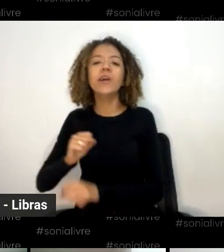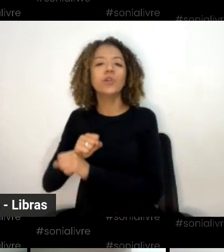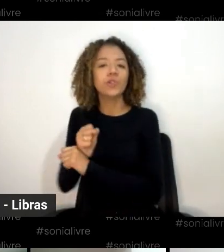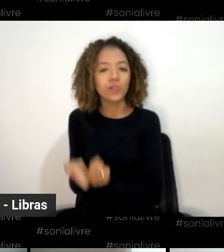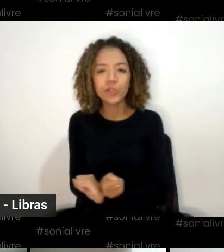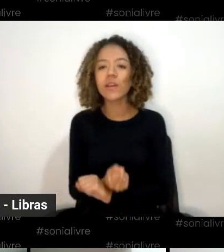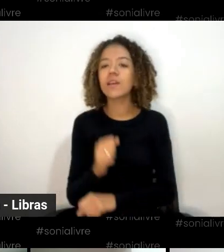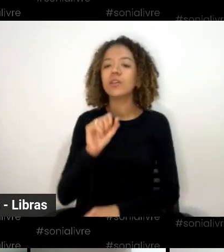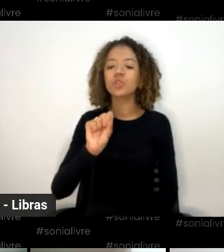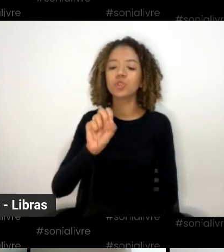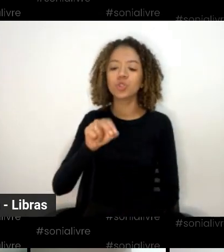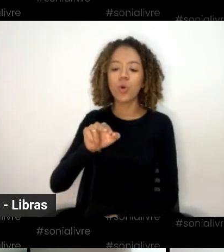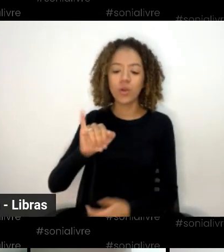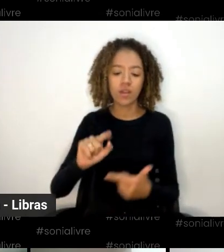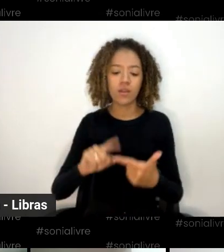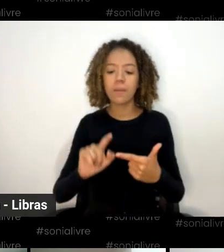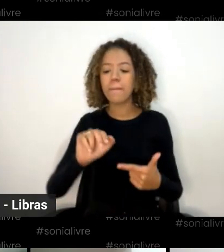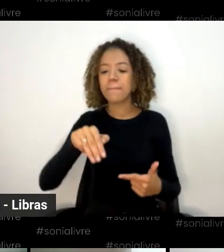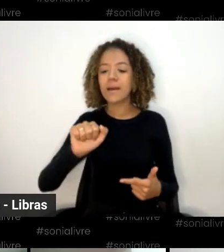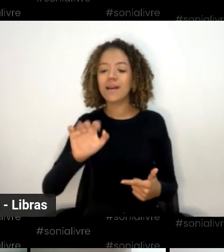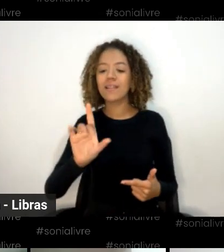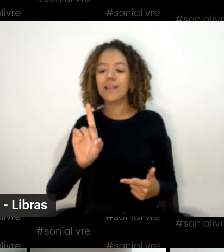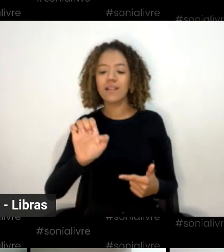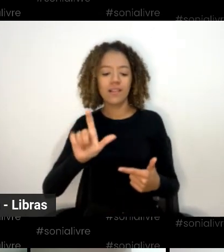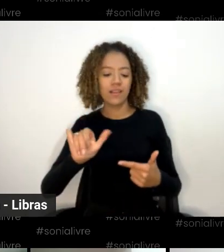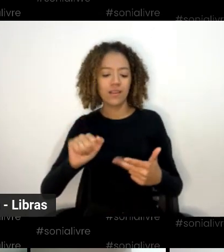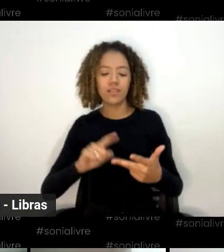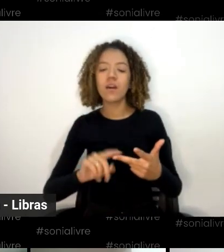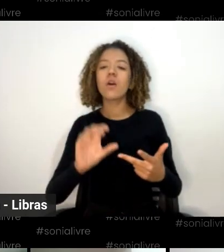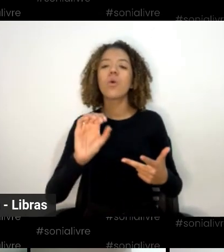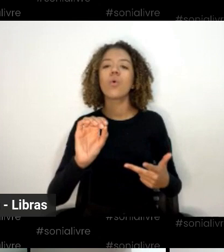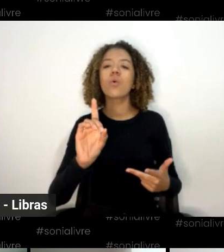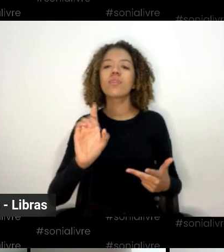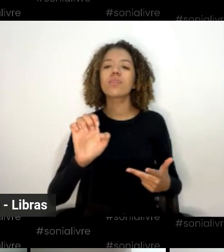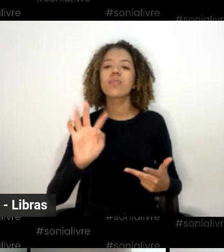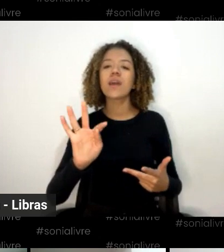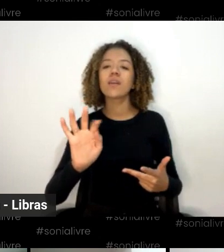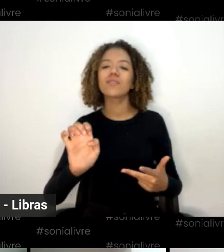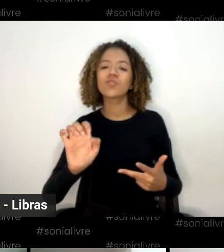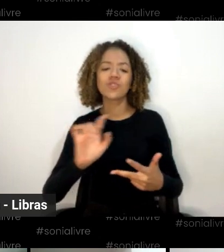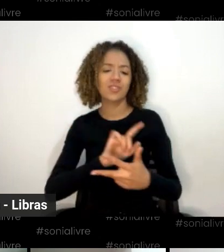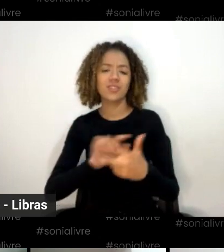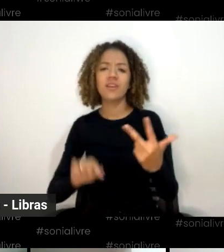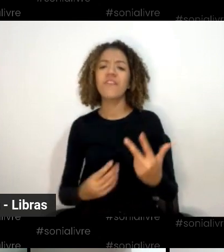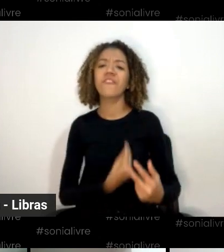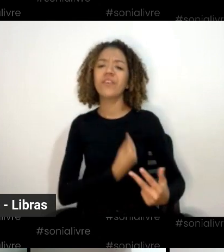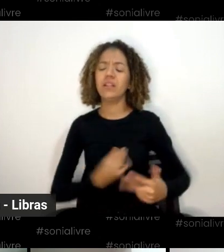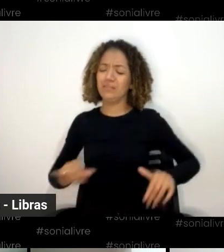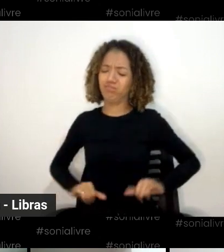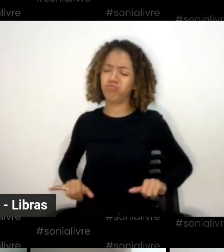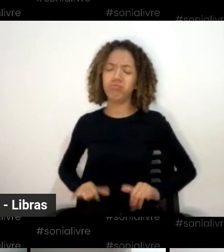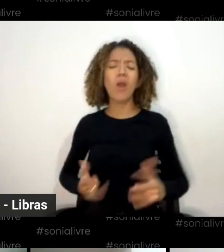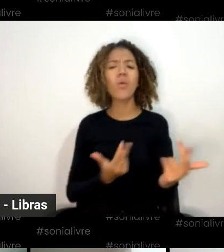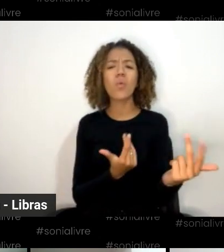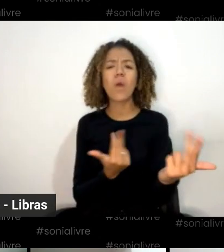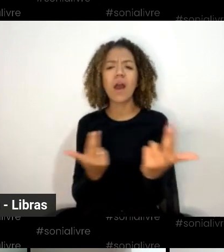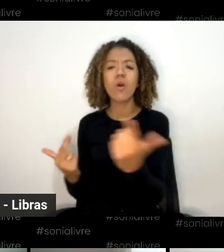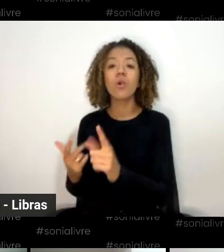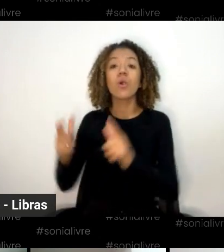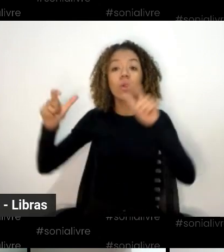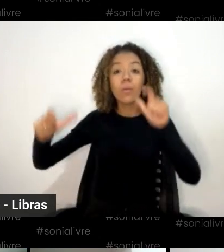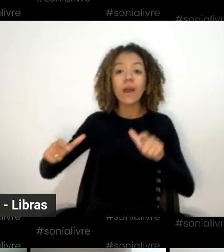Irenes, Odetes, né? E ao caso da Marinelma, lá no Pará, que em